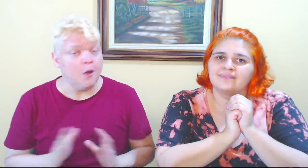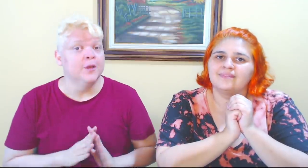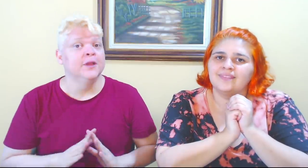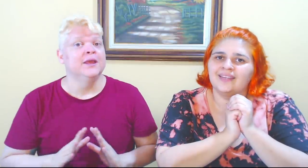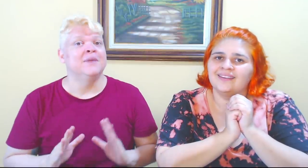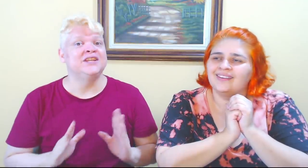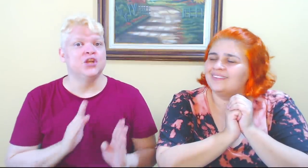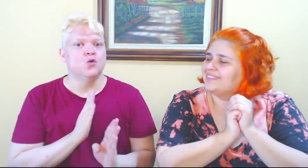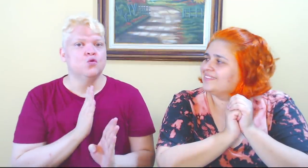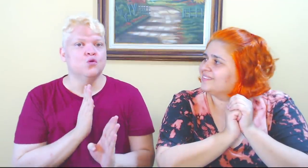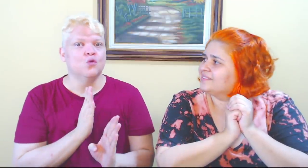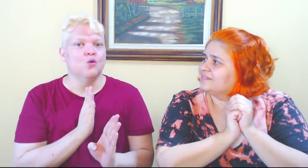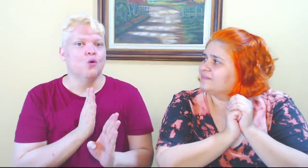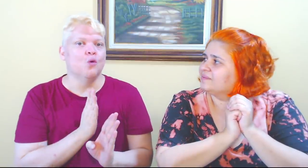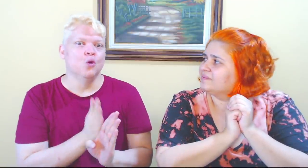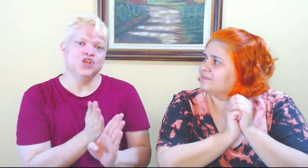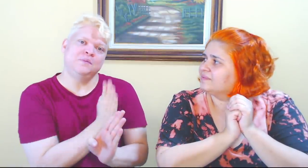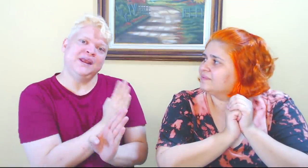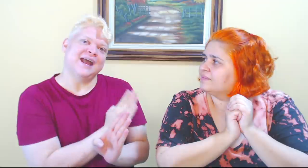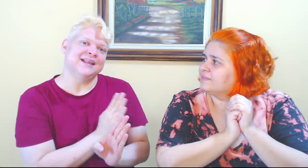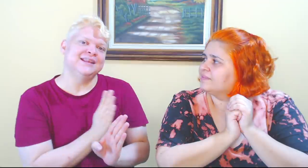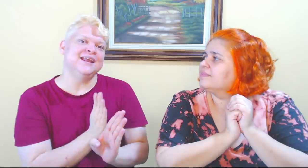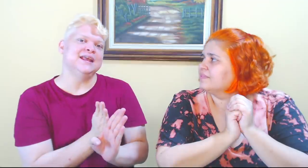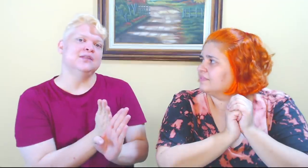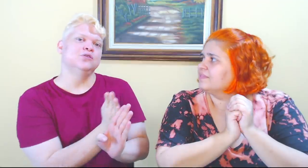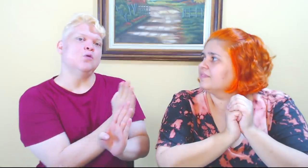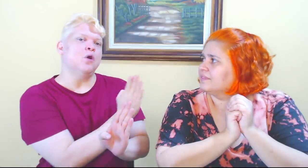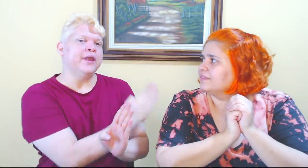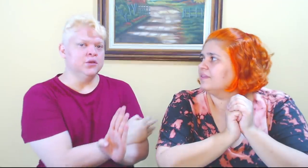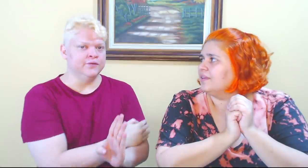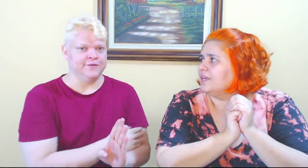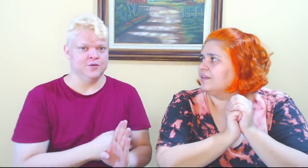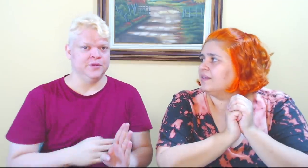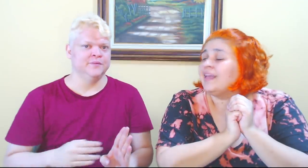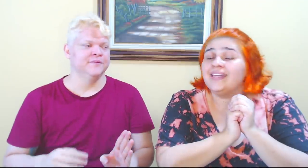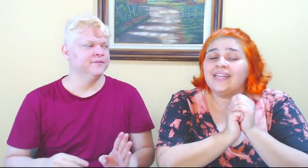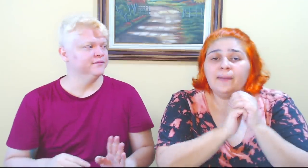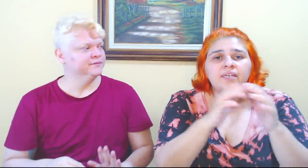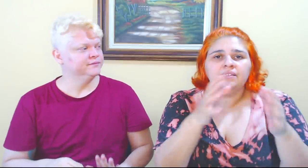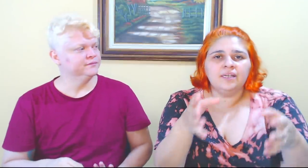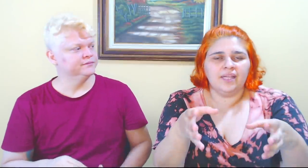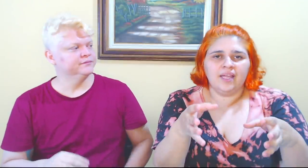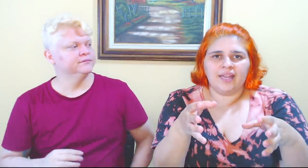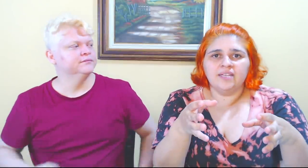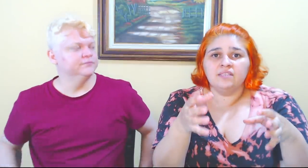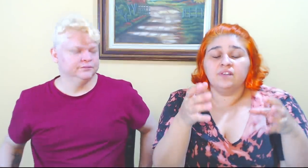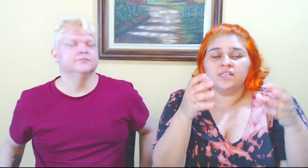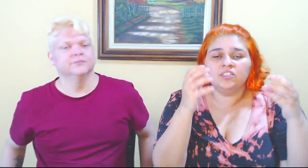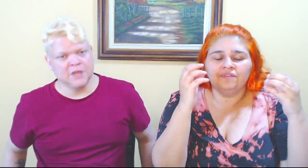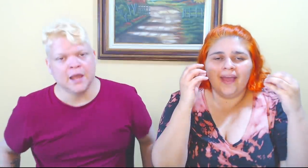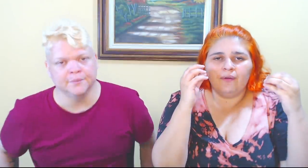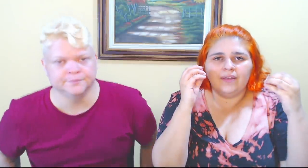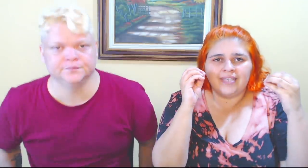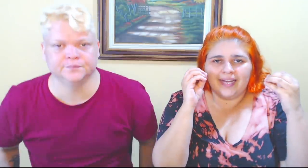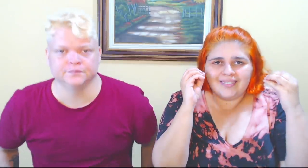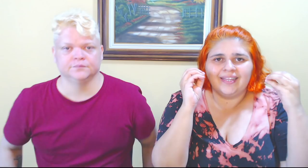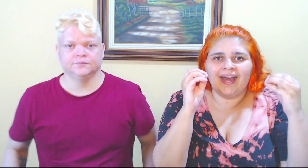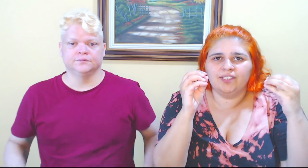Mas o explicar dele É no decorrer do filme E dá pra entender Tá Se você tiver Com a sagacidade